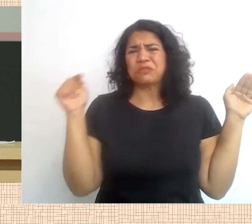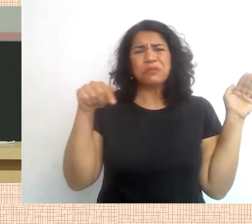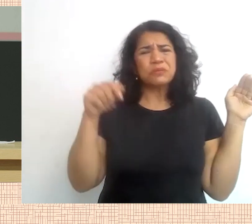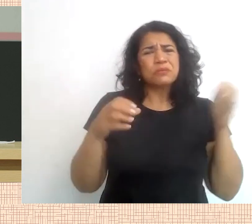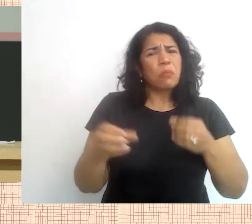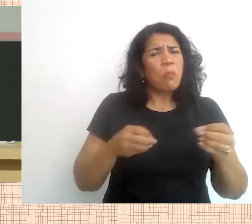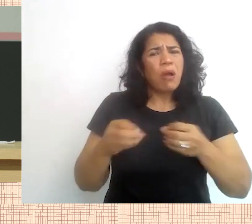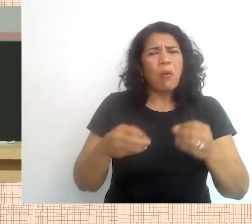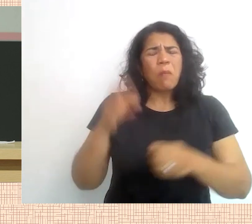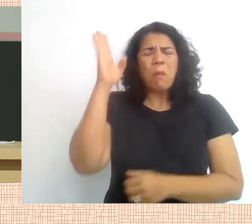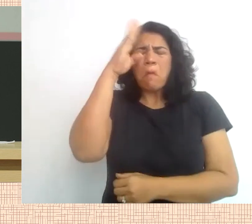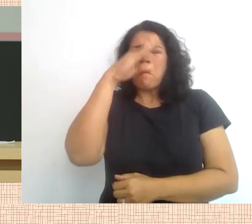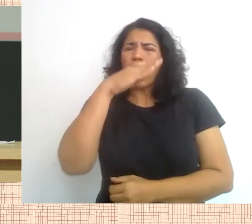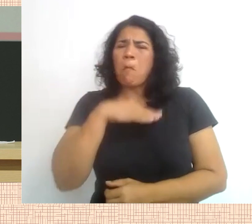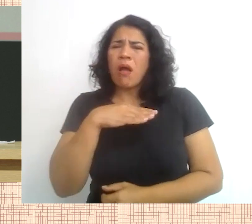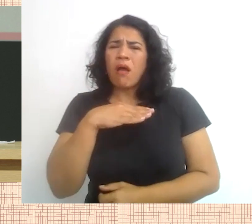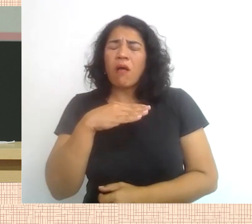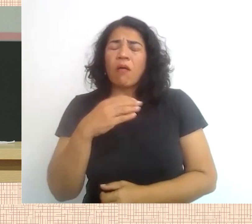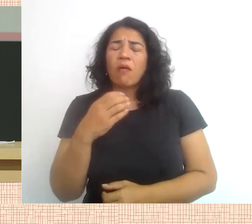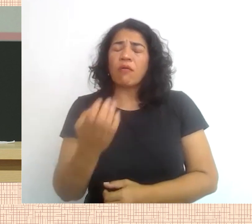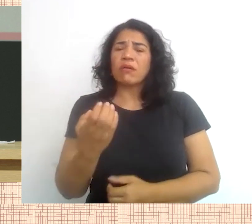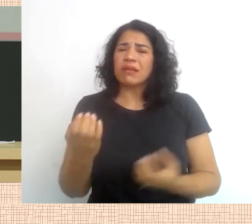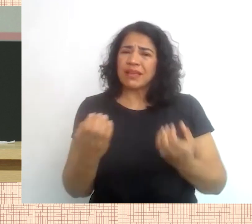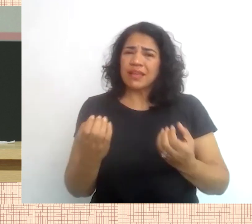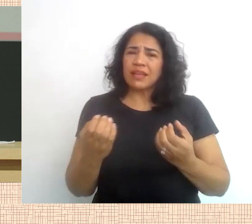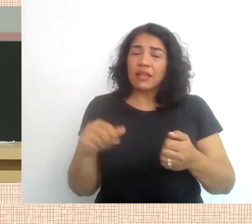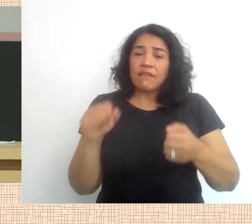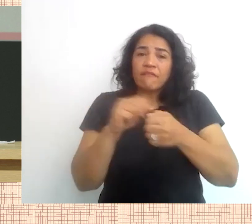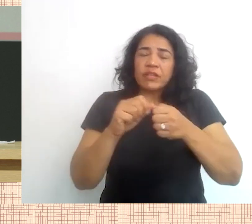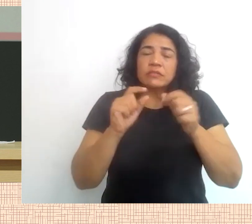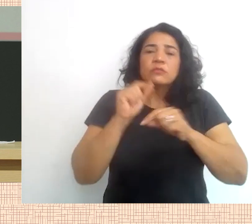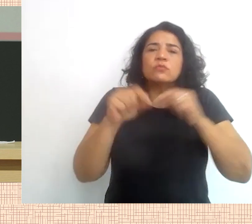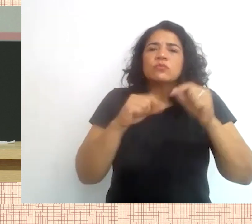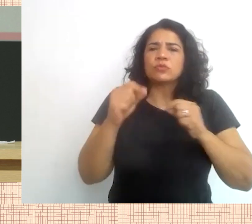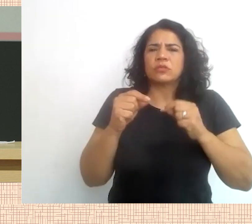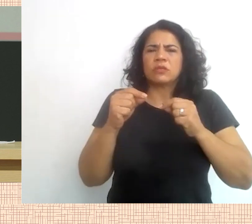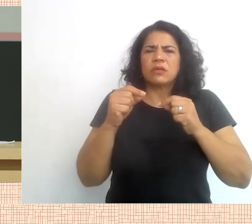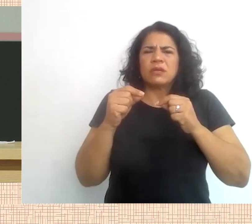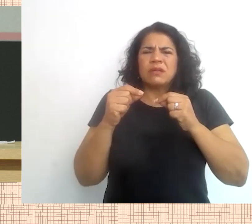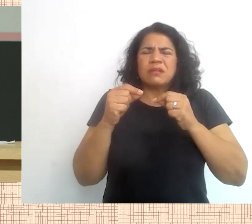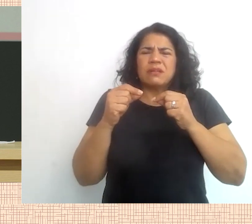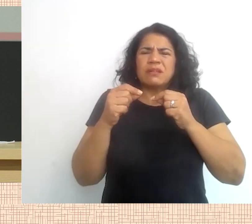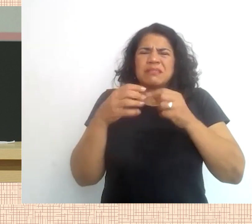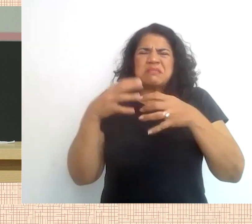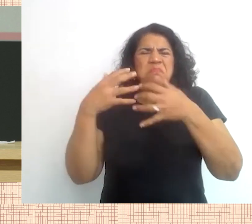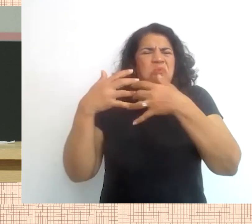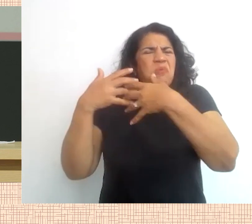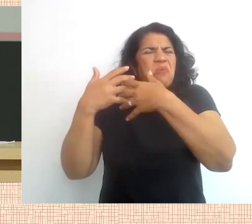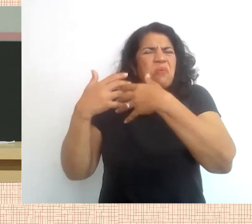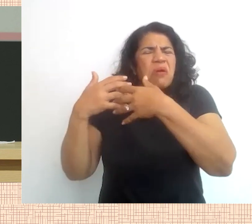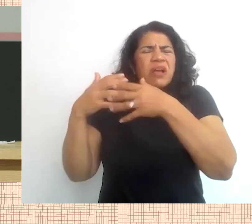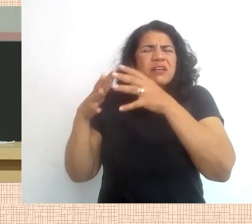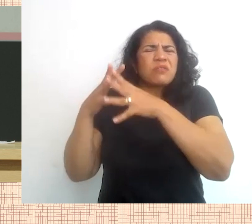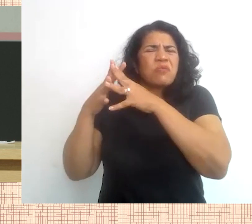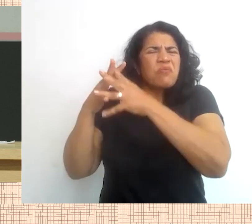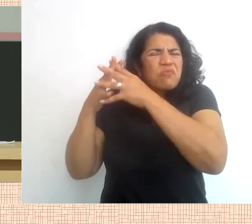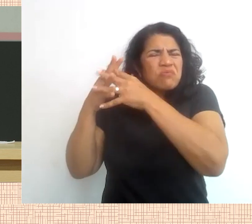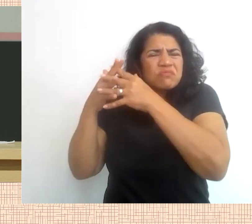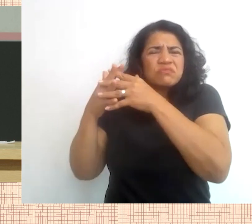Então Paulo, apóstolo de Cristo Jesus, pela vontade de Deus, e o irmão